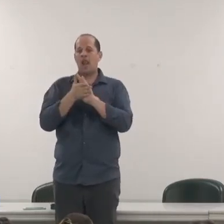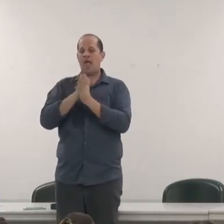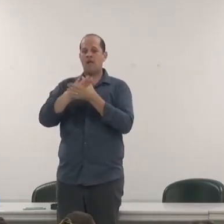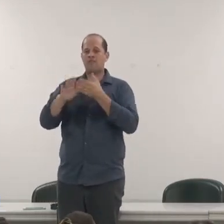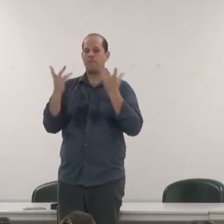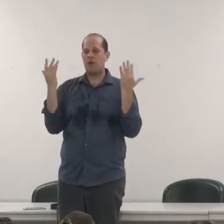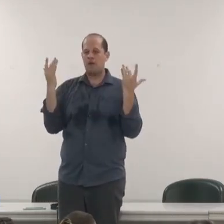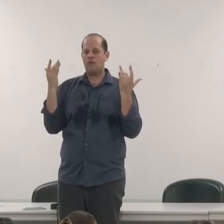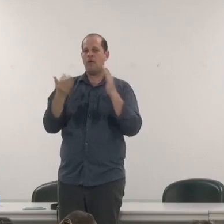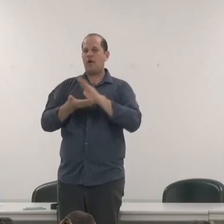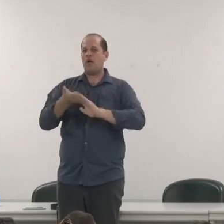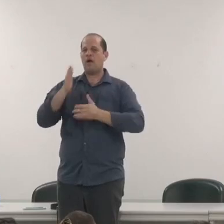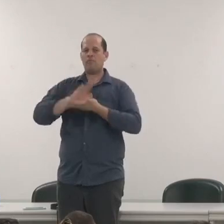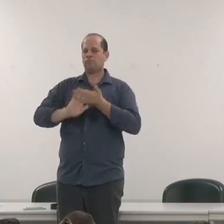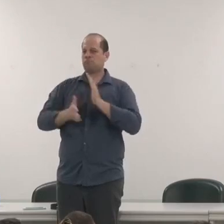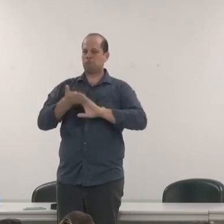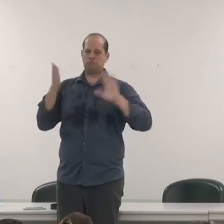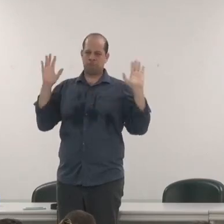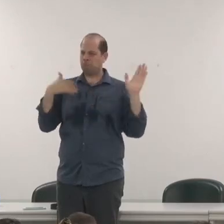língua portuguesa, por isso um calque.